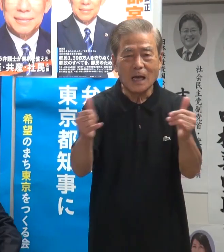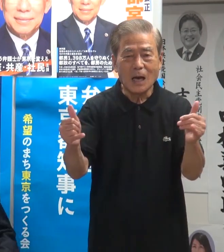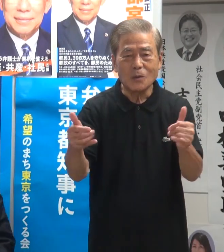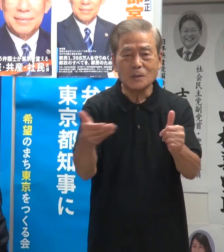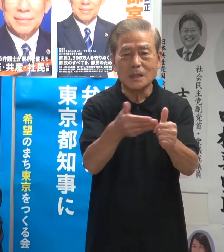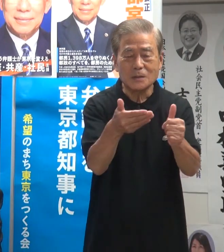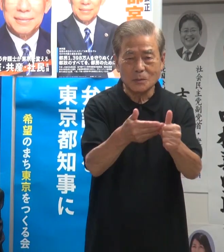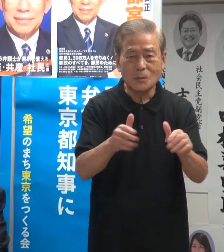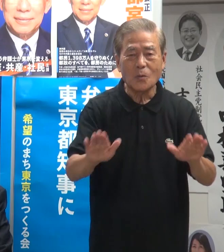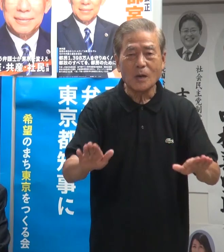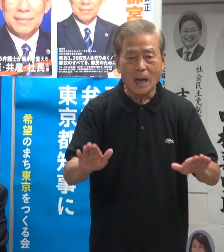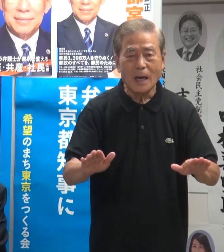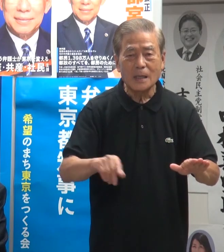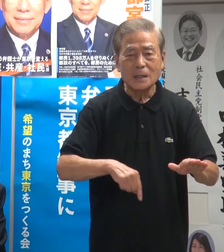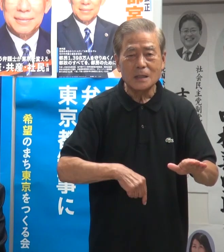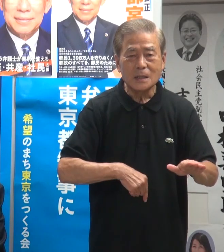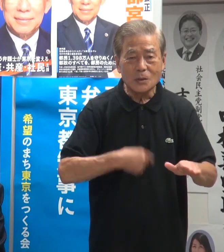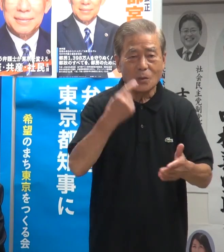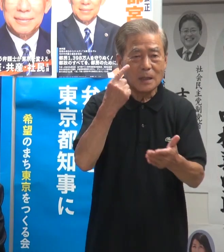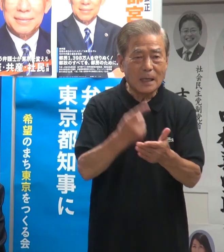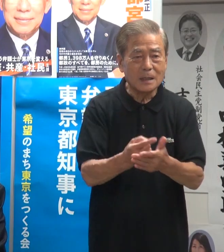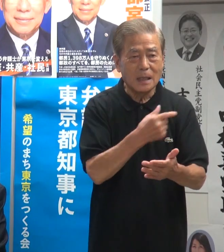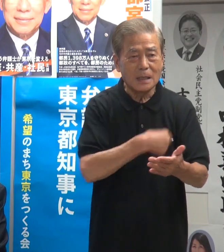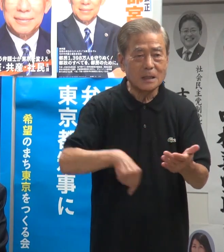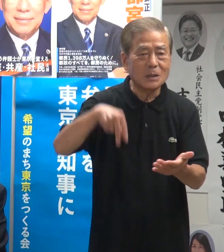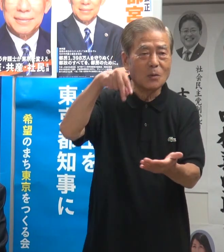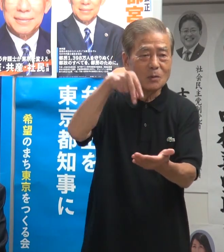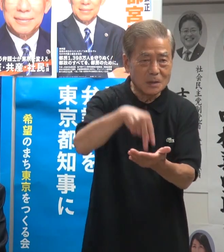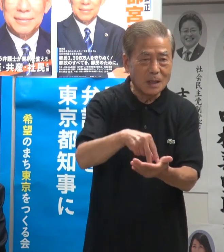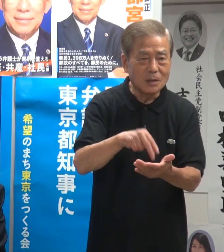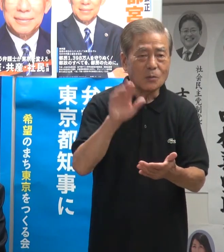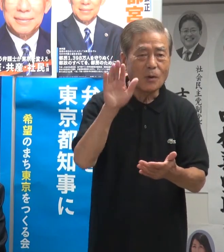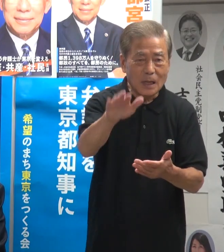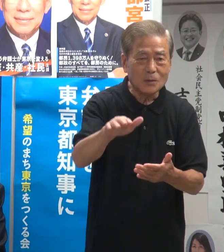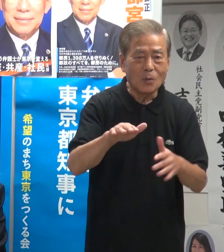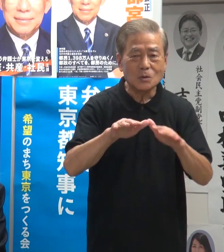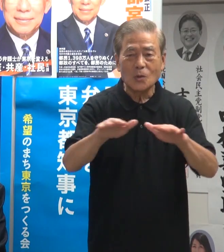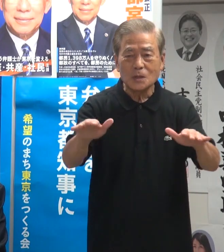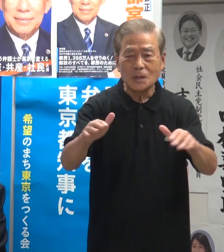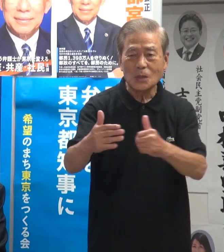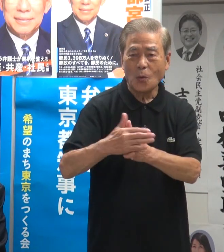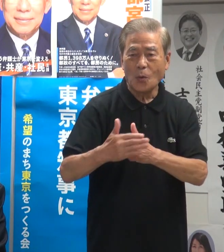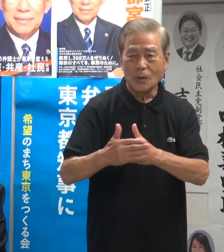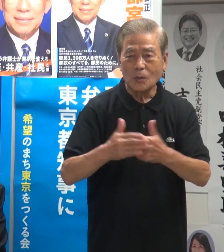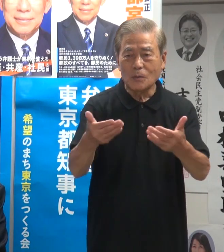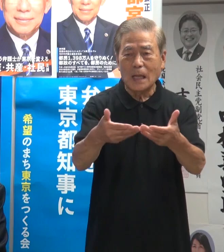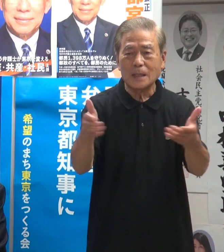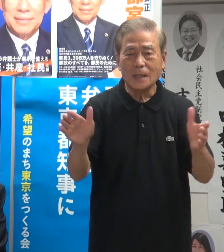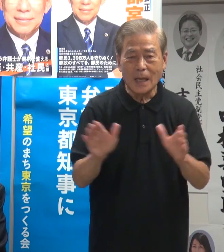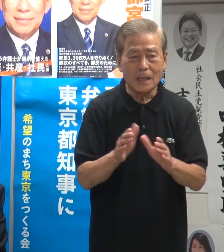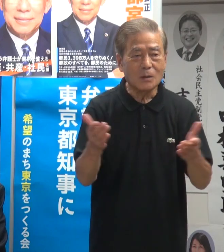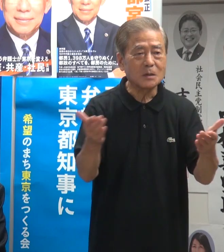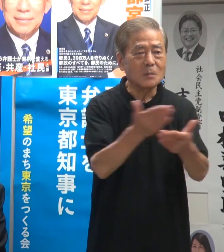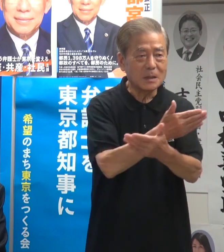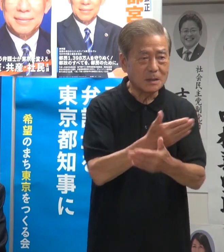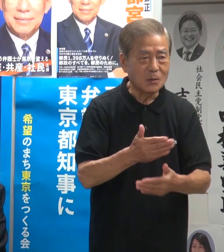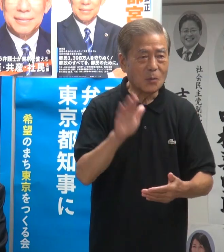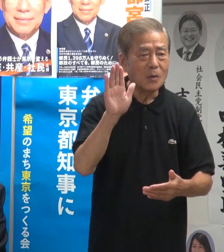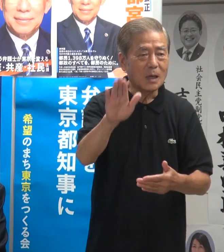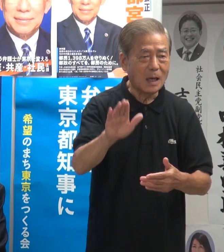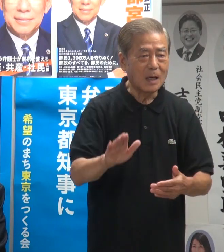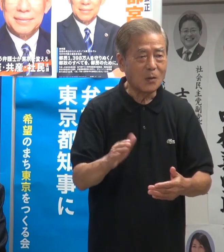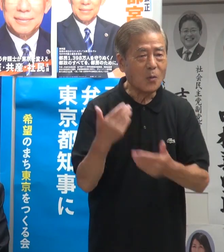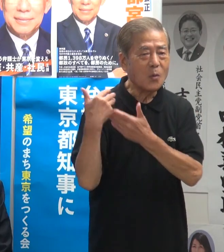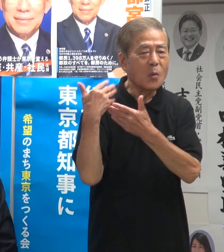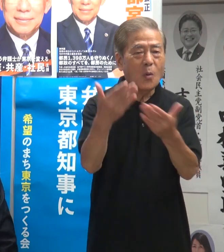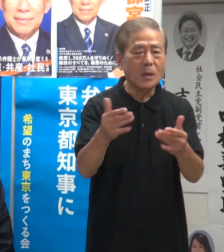人で出馬されて、少しずつ組織が出来上がってきたっていうのも、なんだかその後継者作りというところに考え